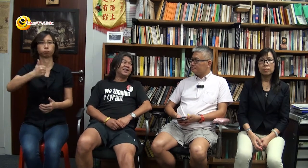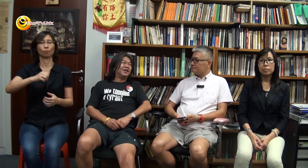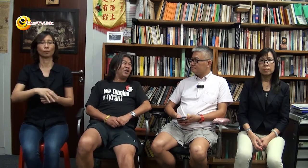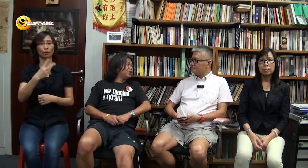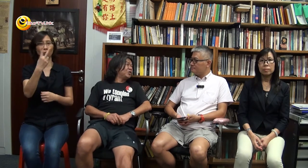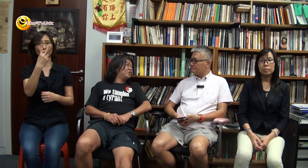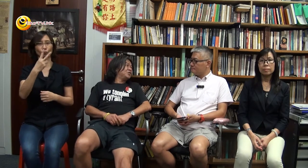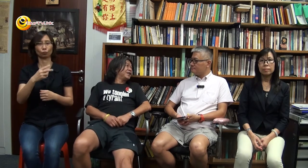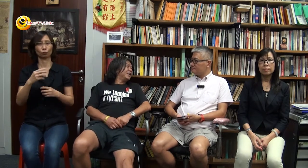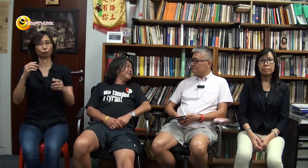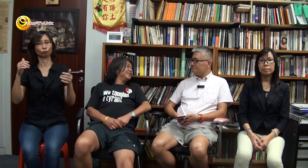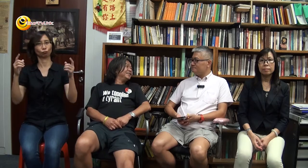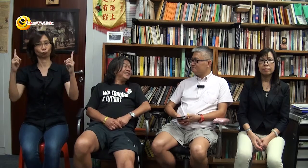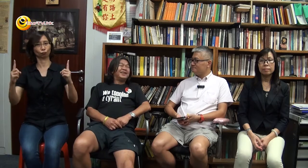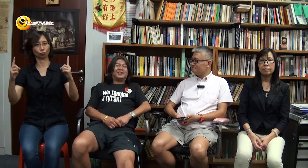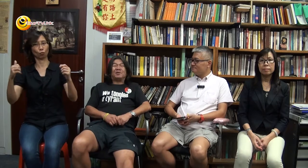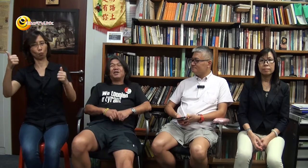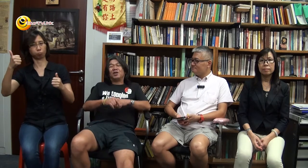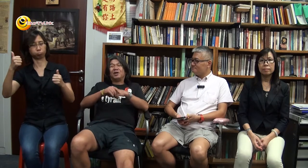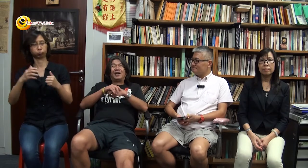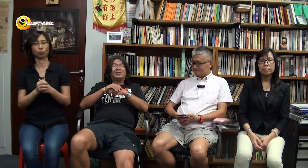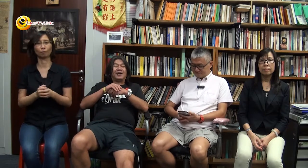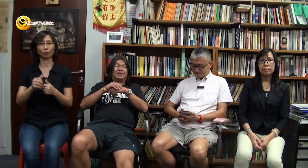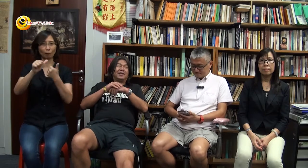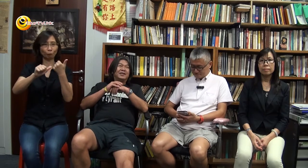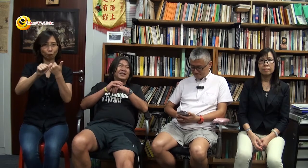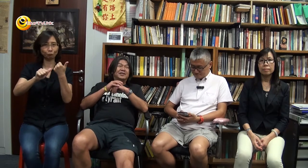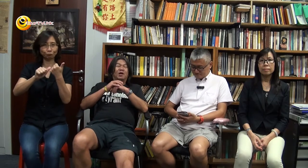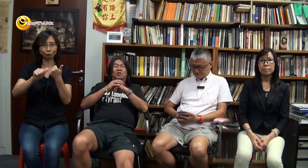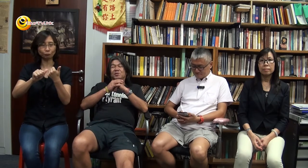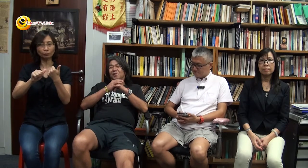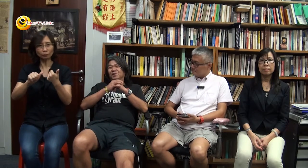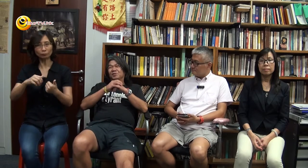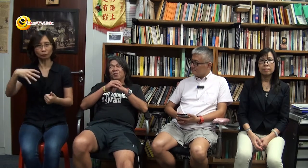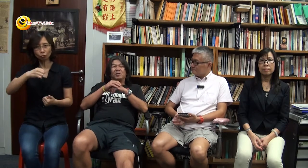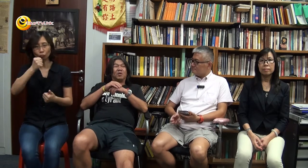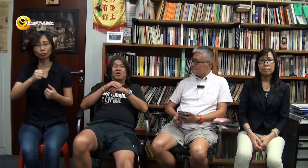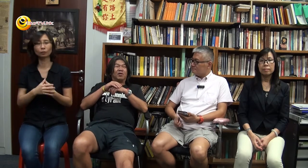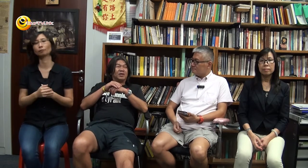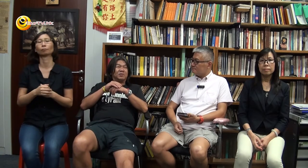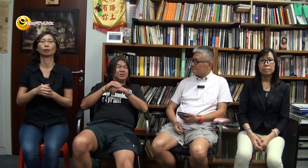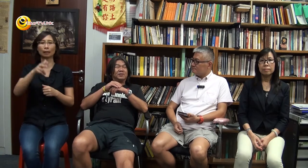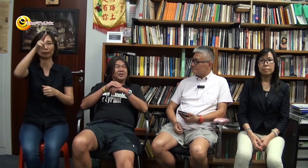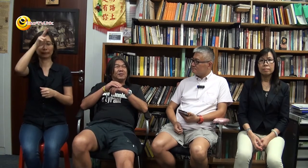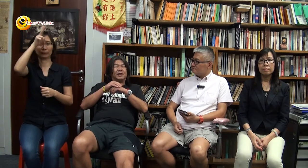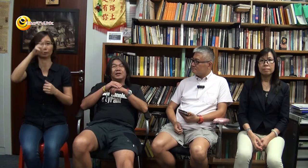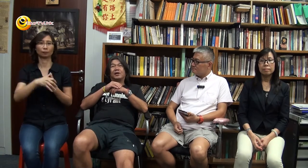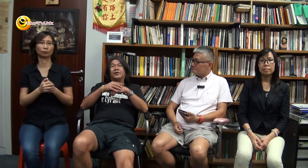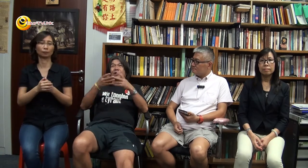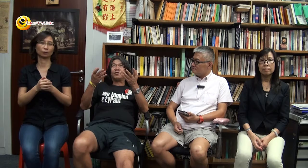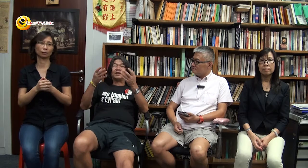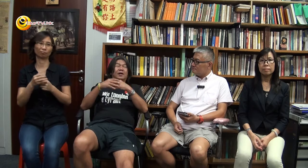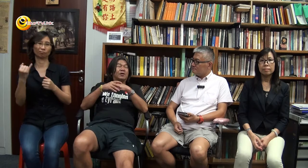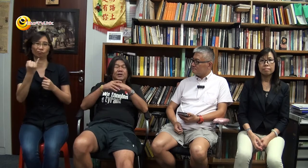出嚟，兩個做過副主席嘅，係咪？所以話你即係。政治酬庸都冇得講嘅根本，係咪啊？你